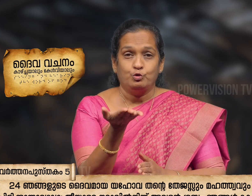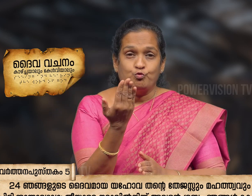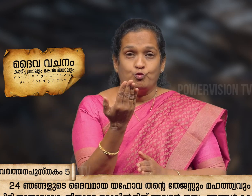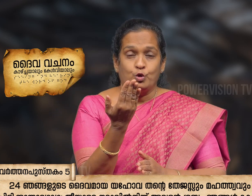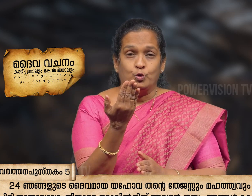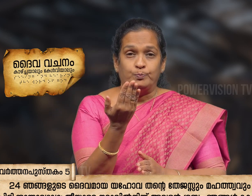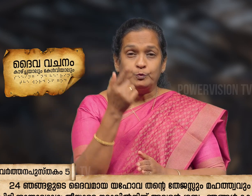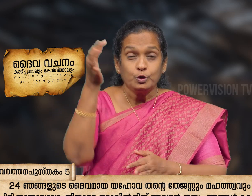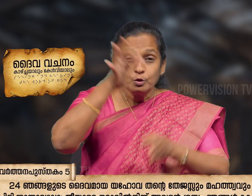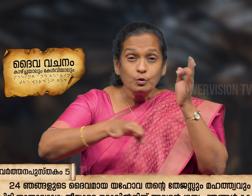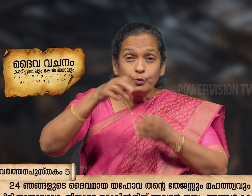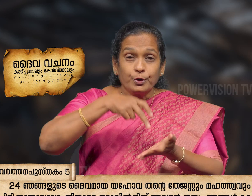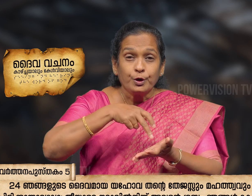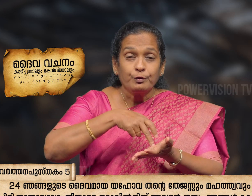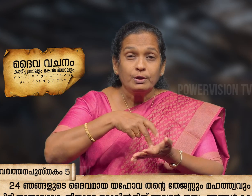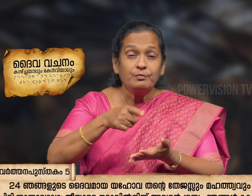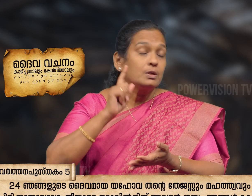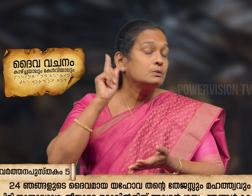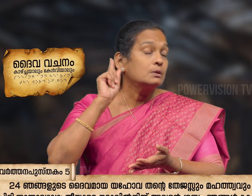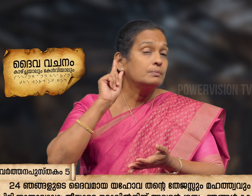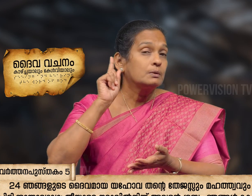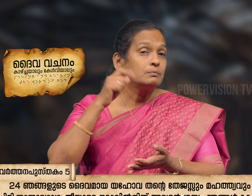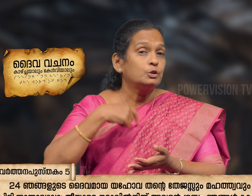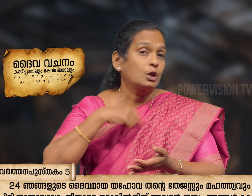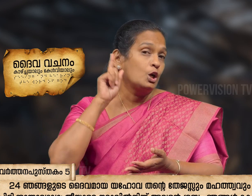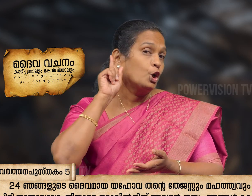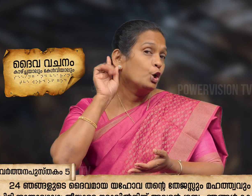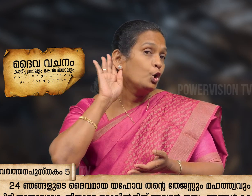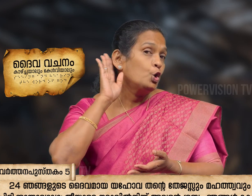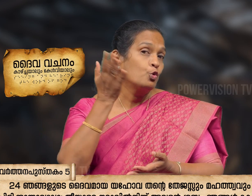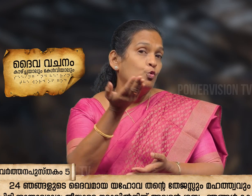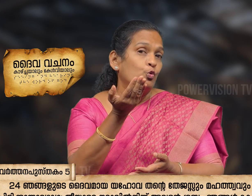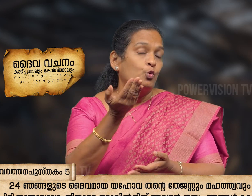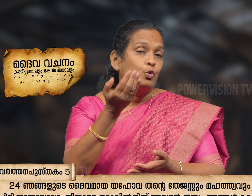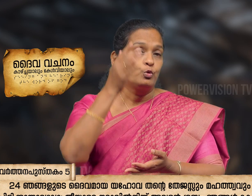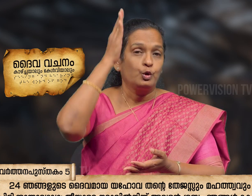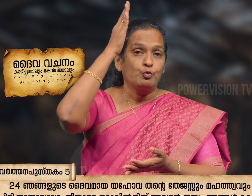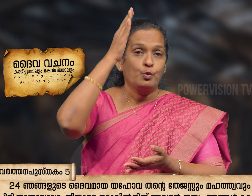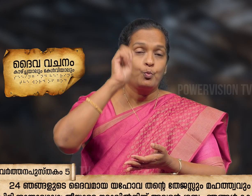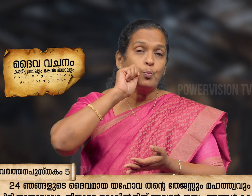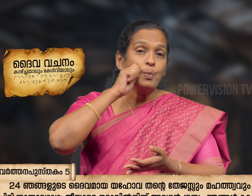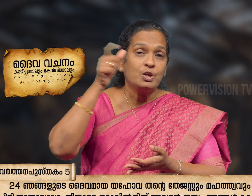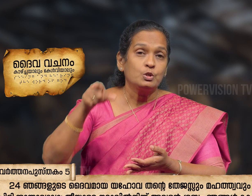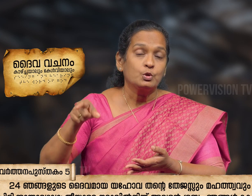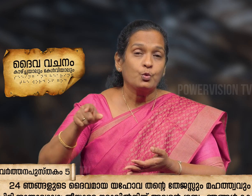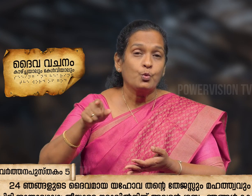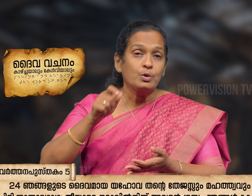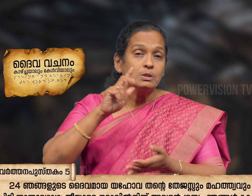കാണിച്ചിരിക്കുന്നുവല്ലോ. തീയുടെ നടുവിൽ നിന്ന് അവന്റെ ശബ്ദം ഞങ്ങൾ കേട്ടിരിക്കുന്നു. ദൈവം മനുഷ്യരോട്